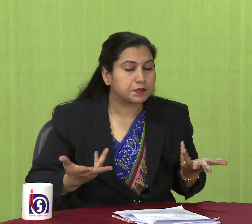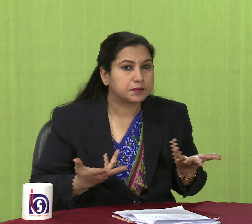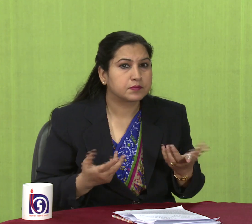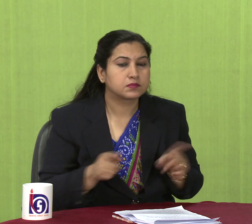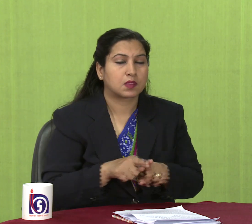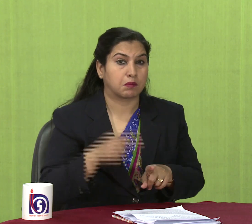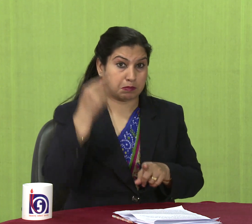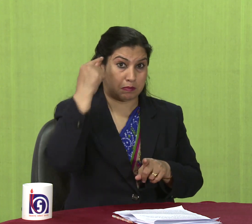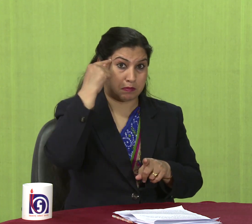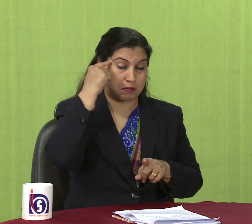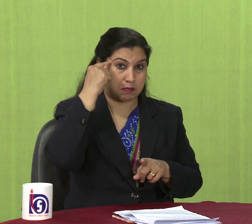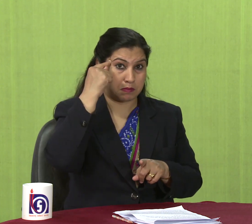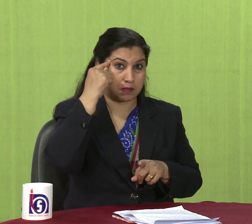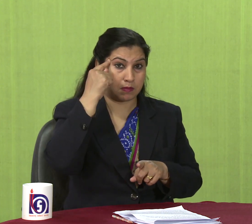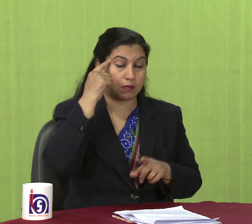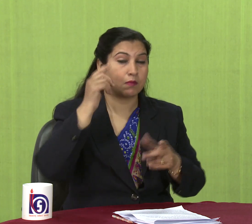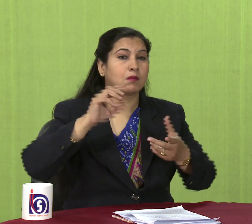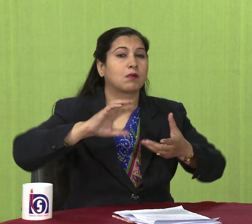मस्तिष्क की वह अवस्था